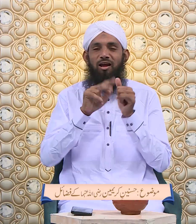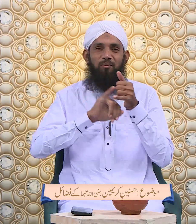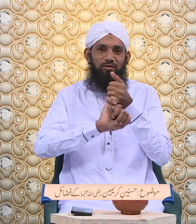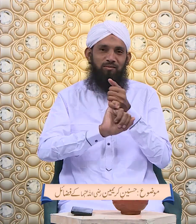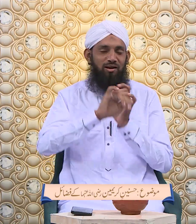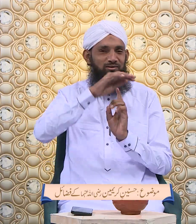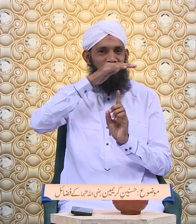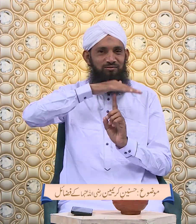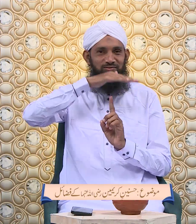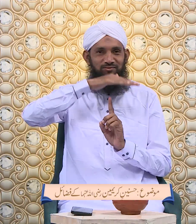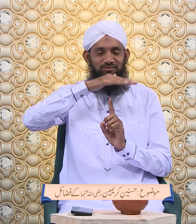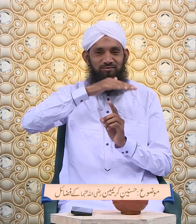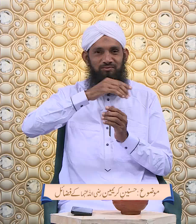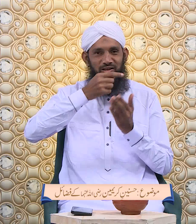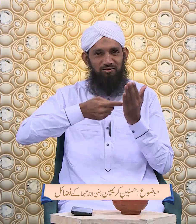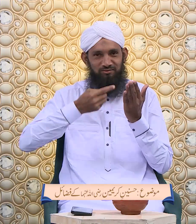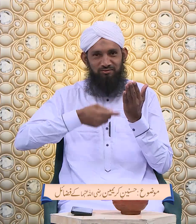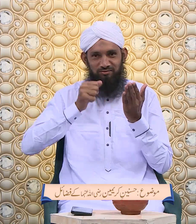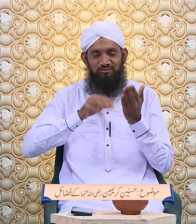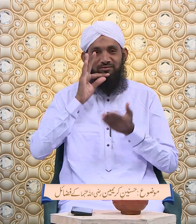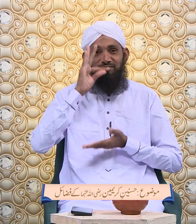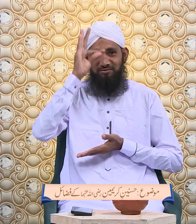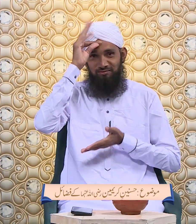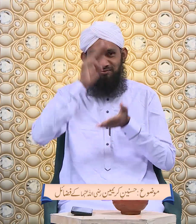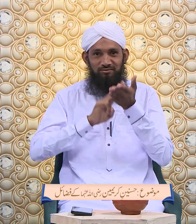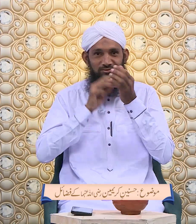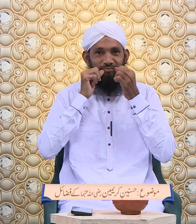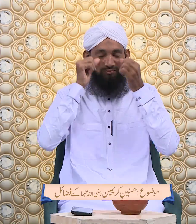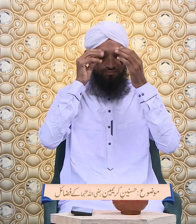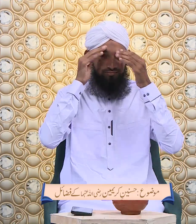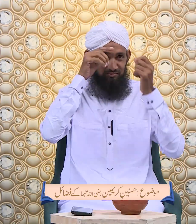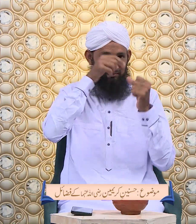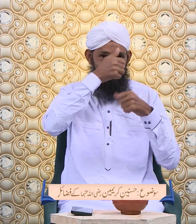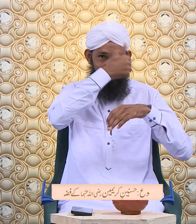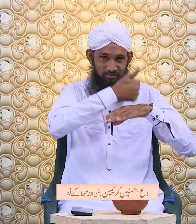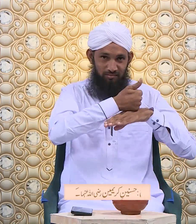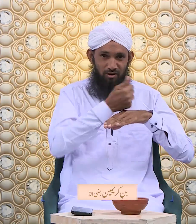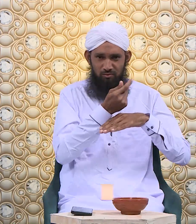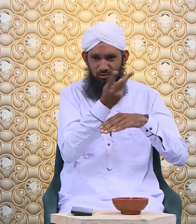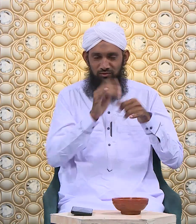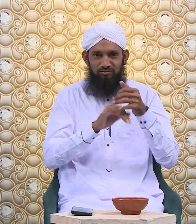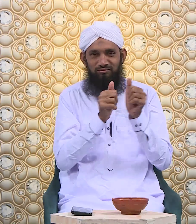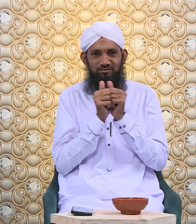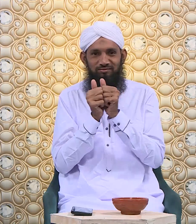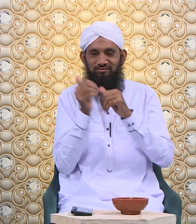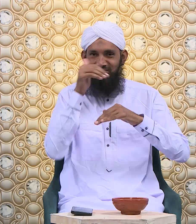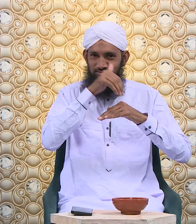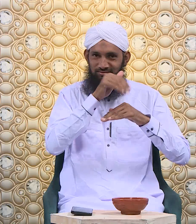ہیں ہم حضور اکرم صلی اللہ علیہ وآلہ وآلہ وصحبی وسلم کی بارگاہ میں حاضر تھے حضرت سیدہ تونہ امم ایمن